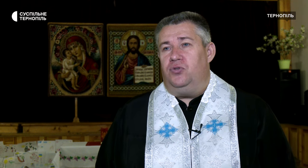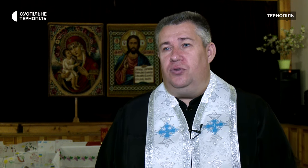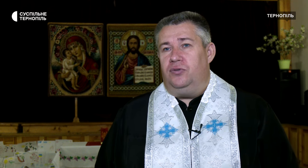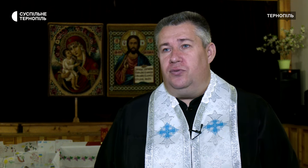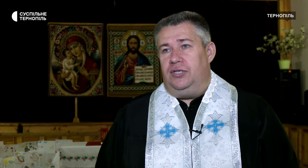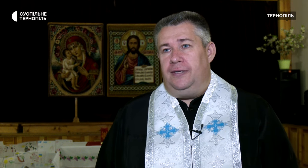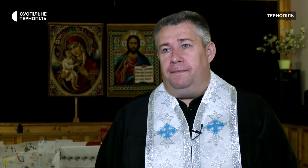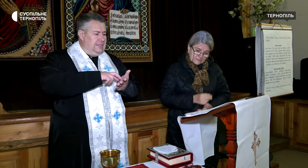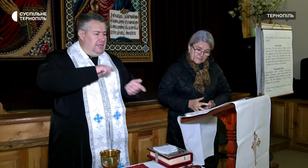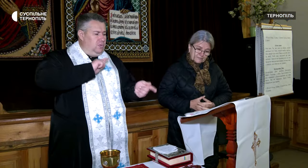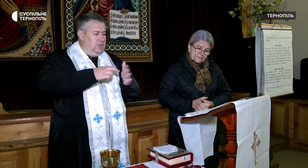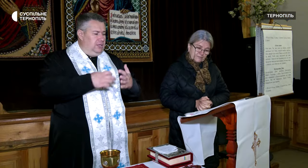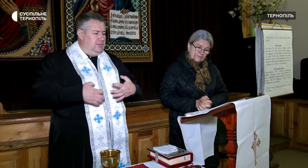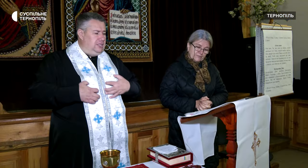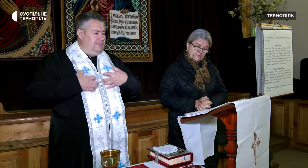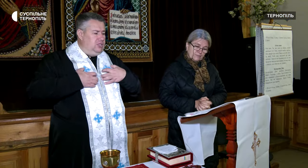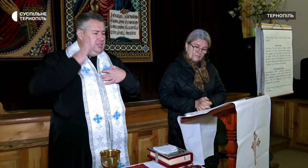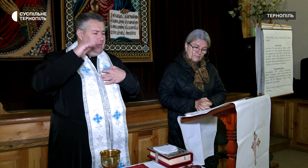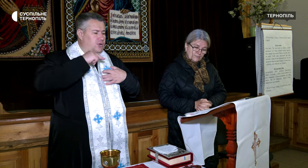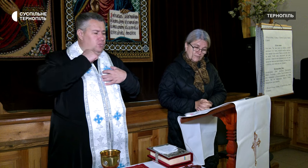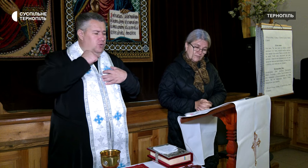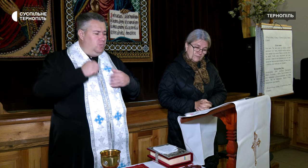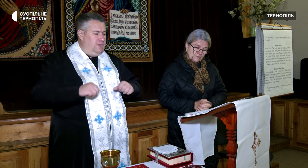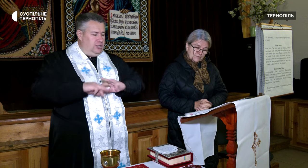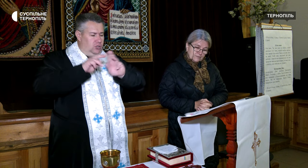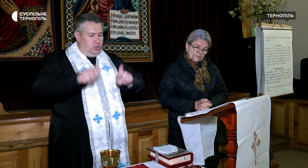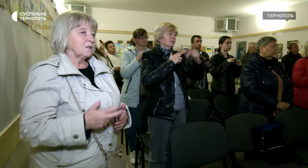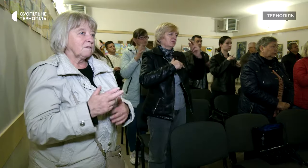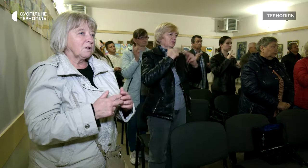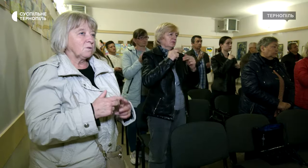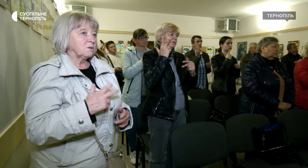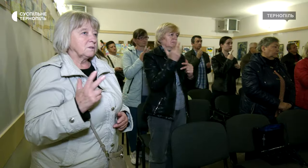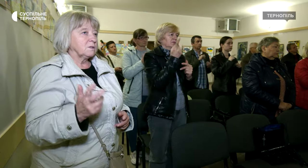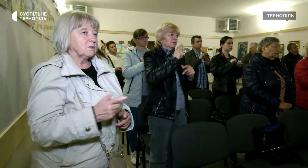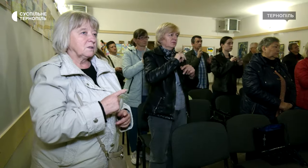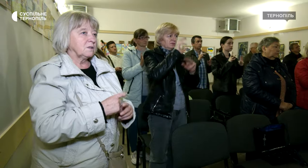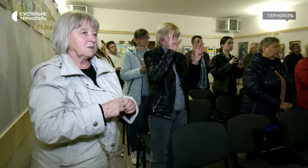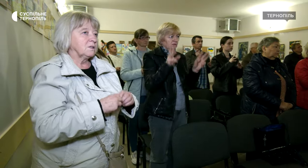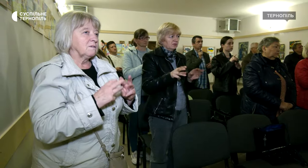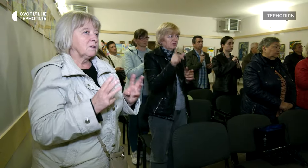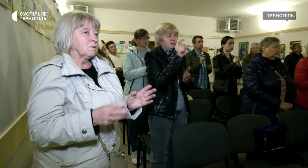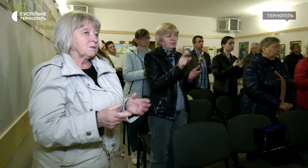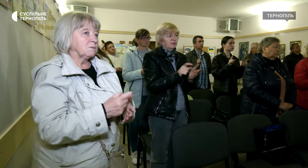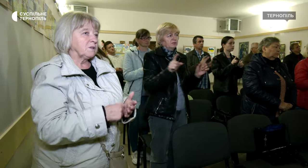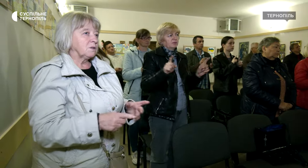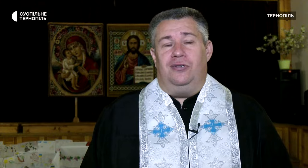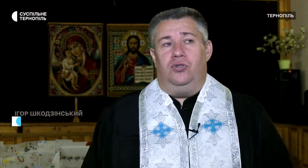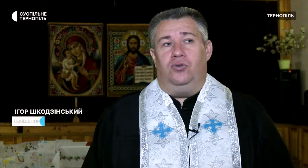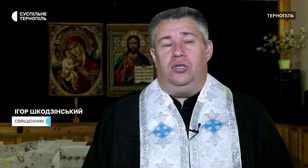то служіння. Отець Ігор каже, що неділі на службу приходить до 20 людей. Найбільше, каже, зібрало 70 вірян. З точки